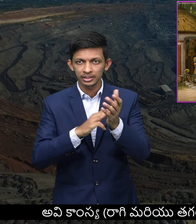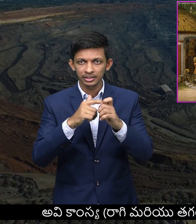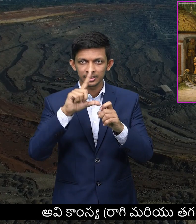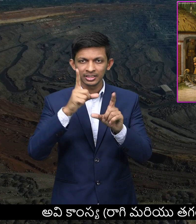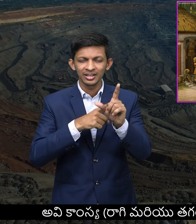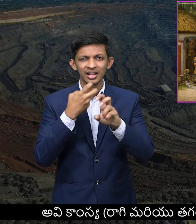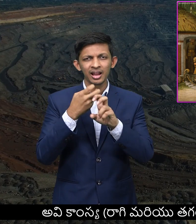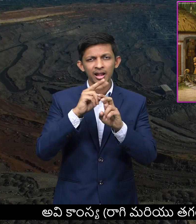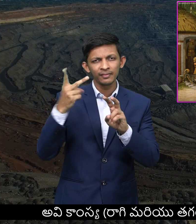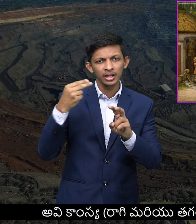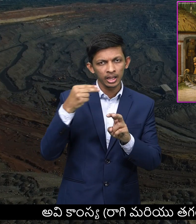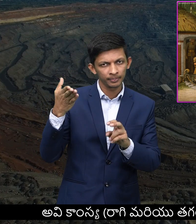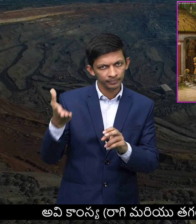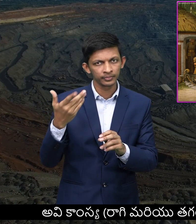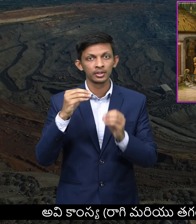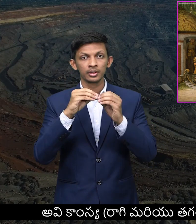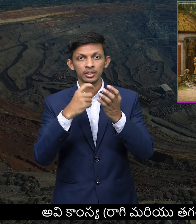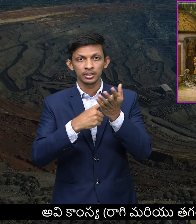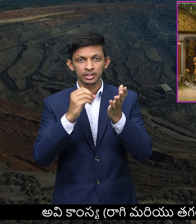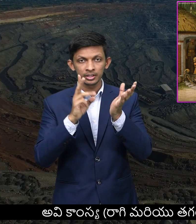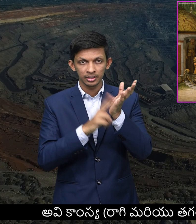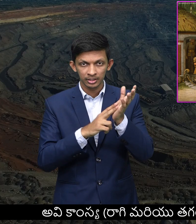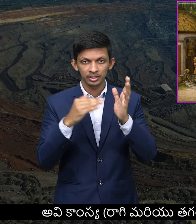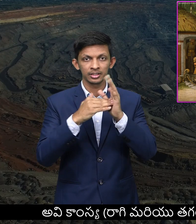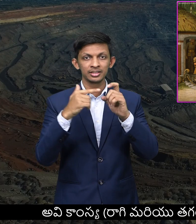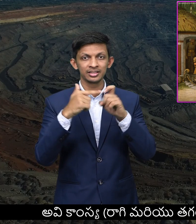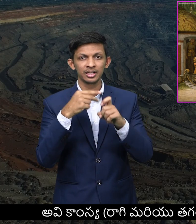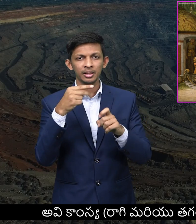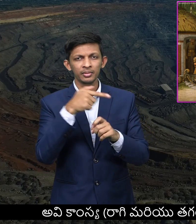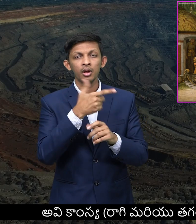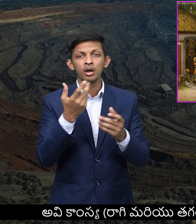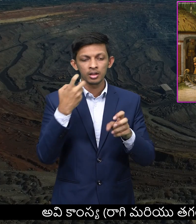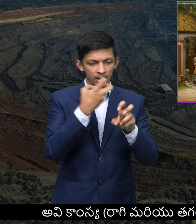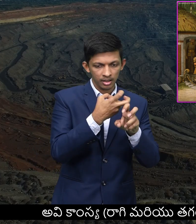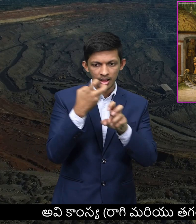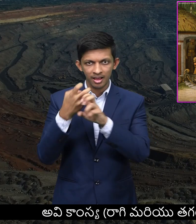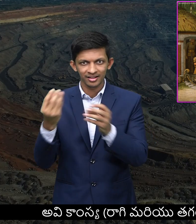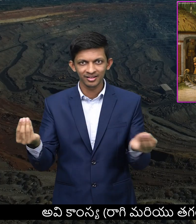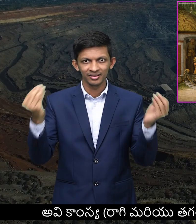అవి కాంస్య, రాగి మరియు తగరం యొక్క మిశ్రమం మరియు ఇనుము.